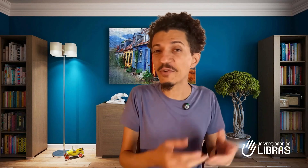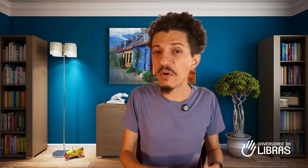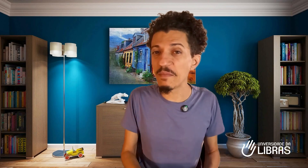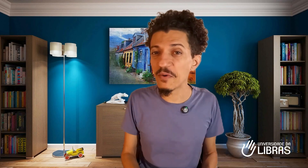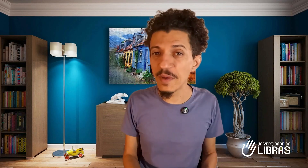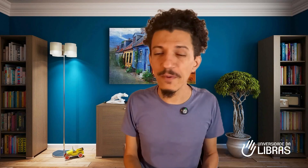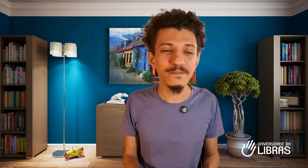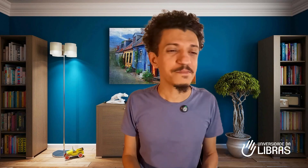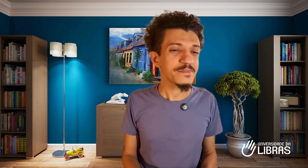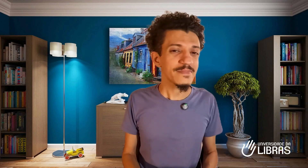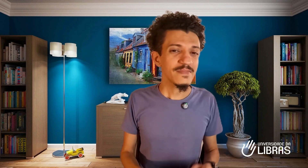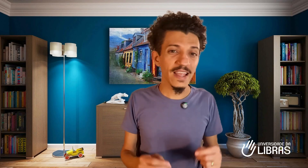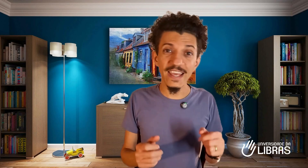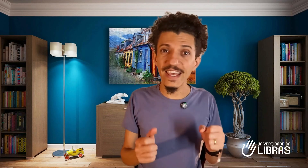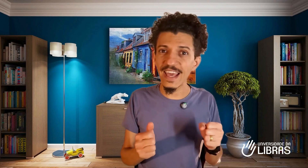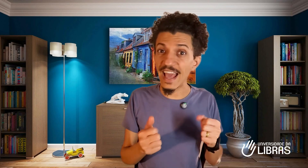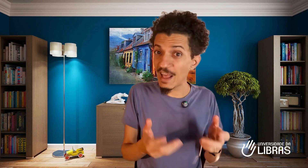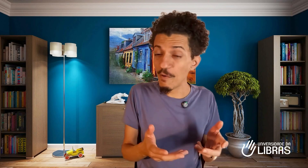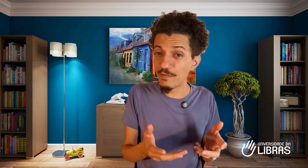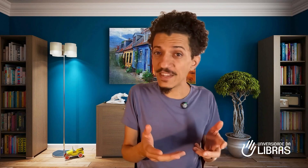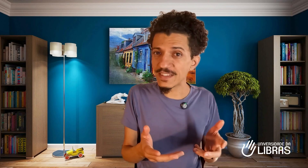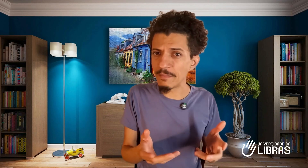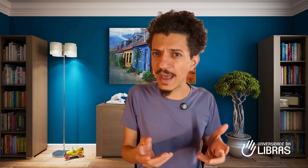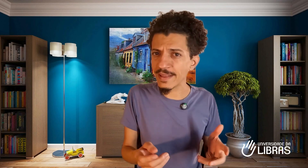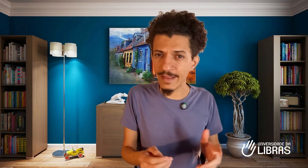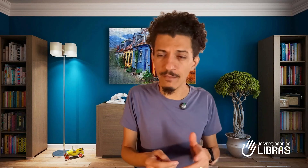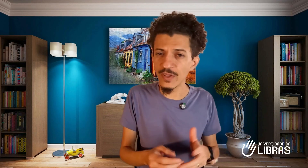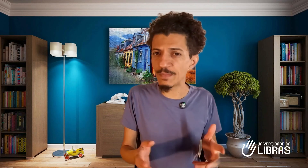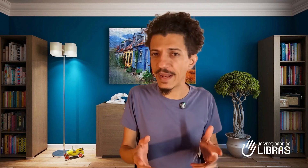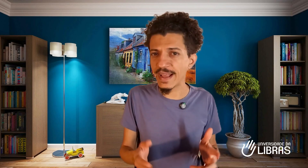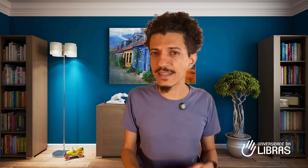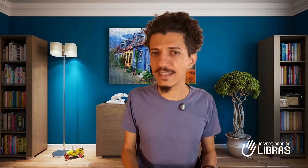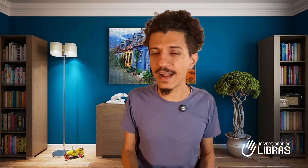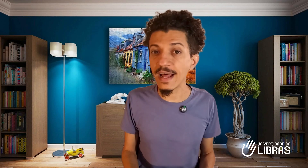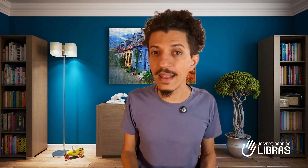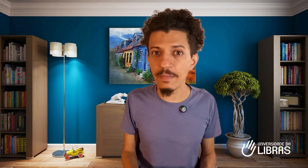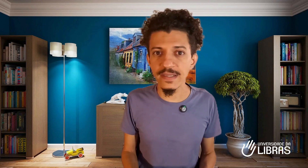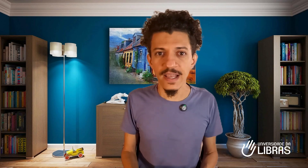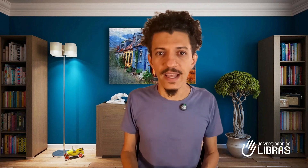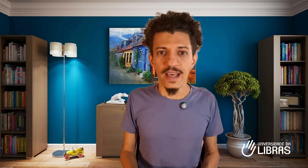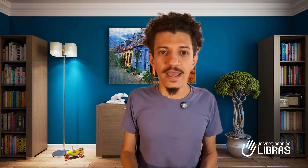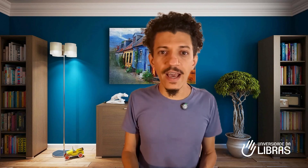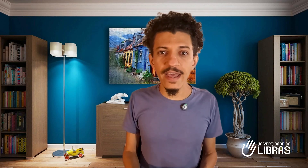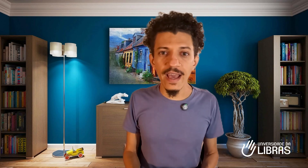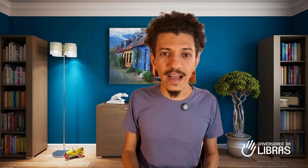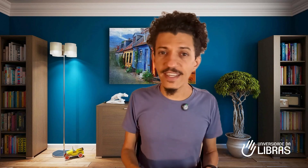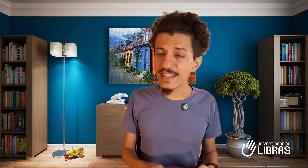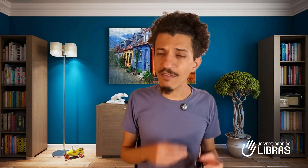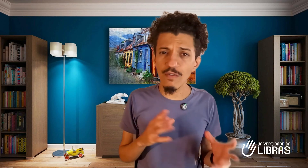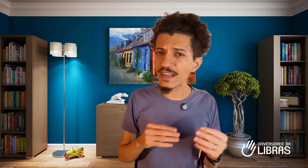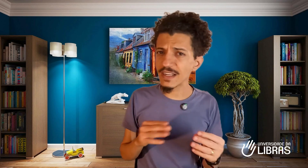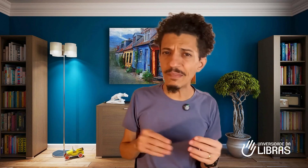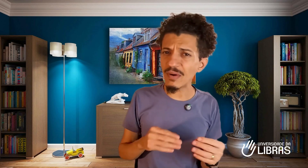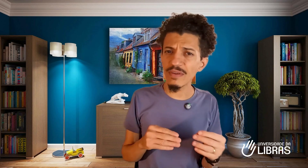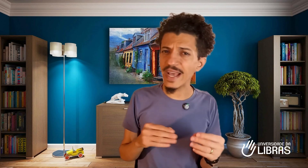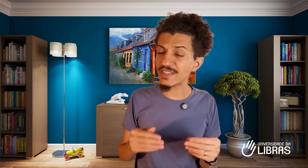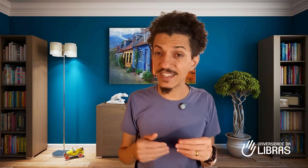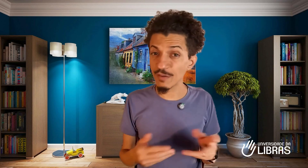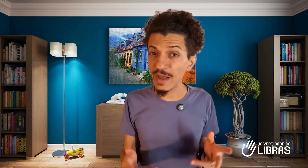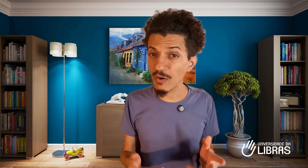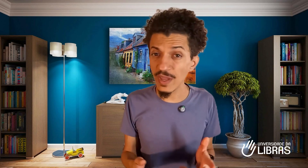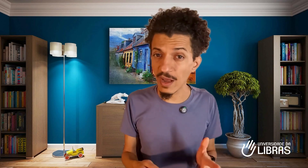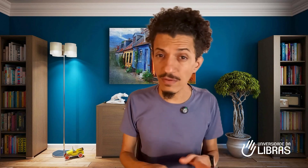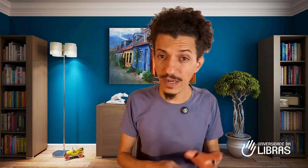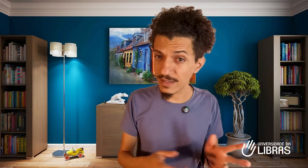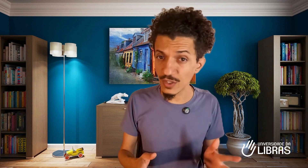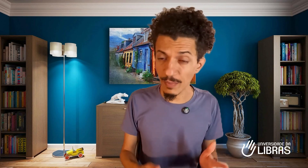estar junto com um amigo meu, e ele é ouvinte também, tem muita experiência na área da Libras, e aí a gente estava conversando em português, fazendo